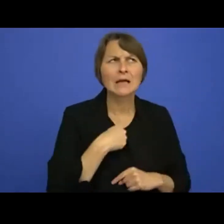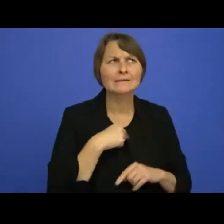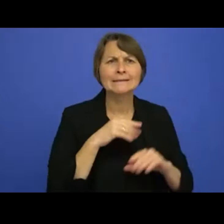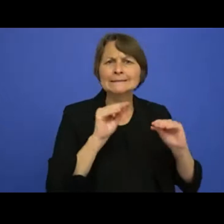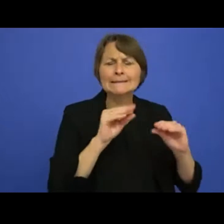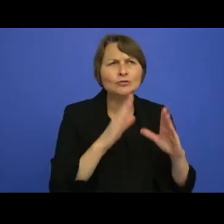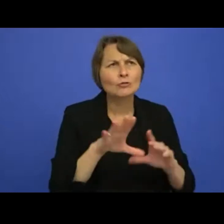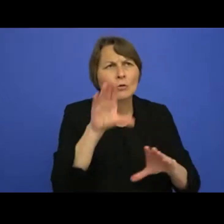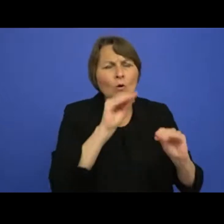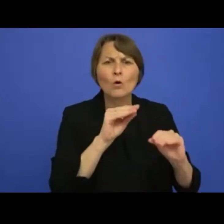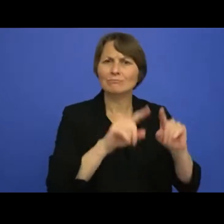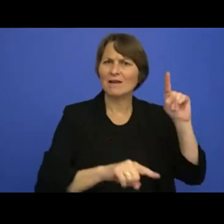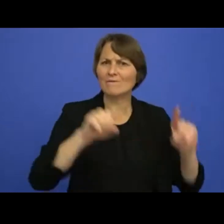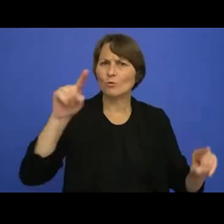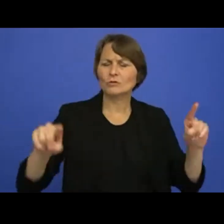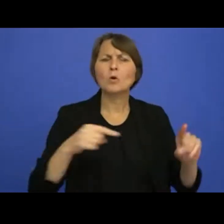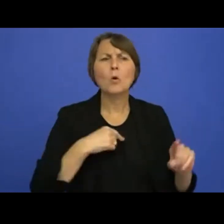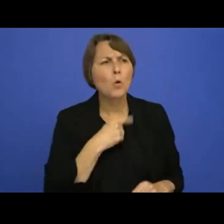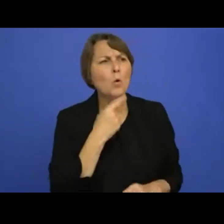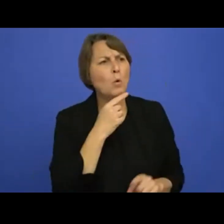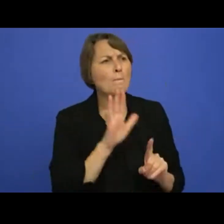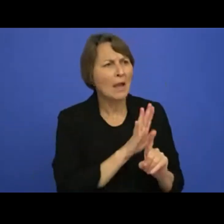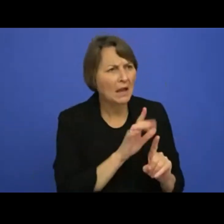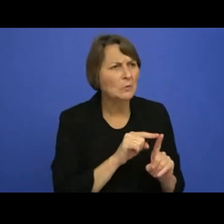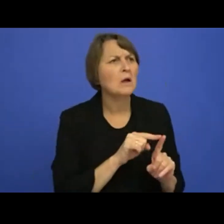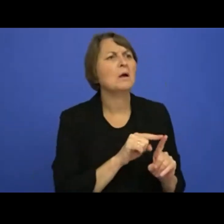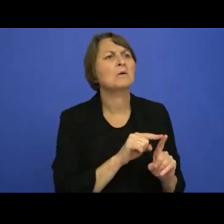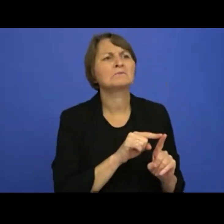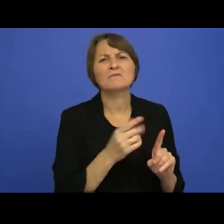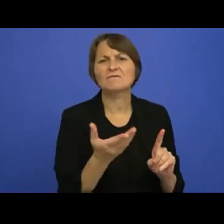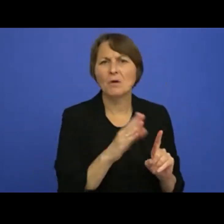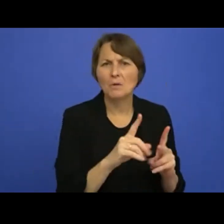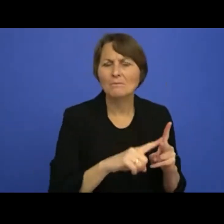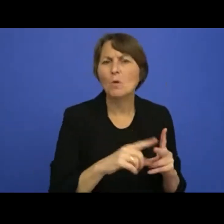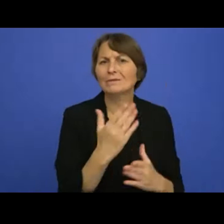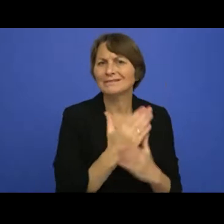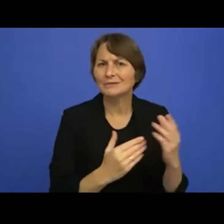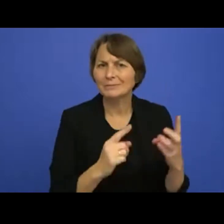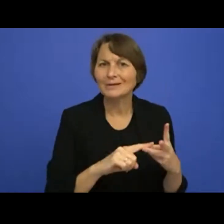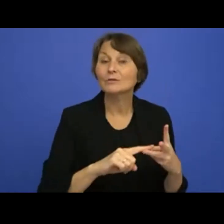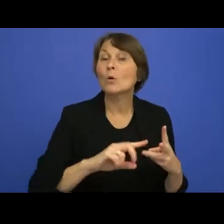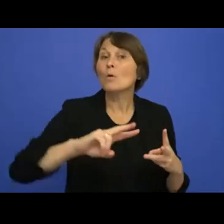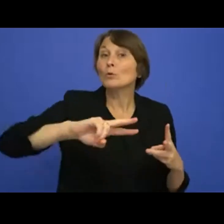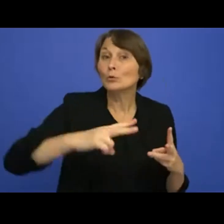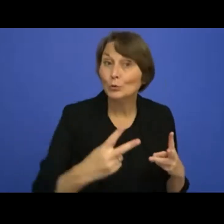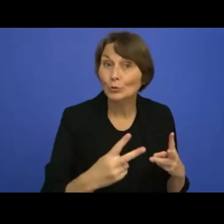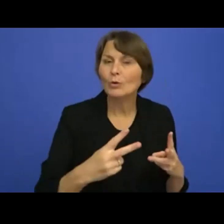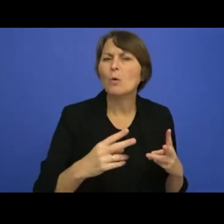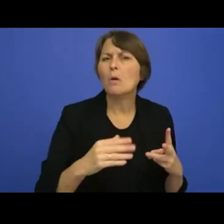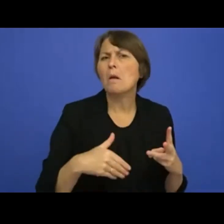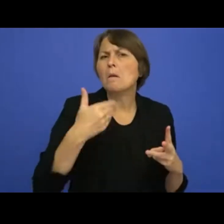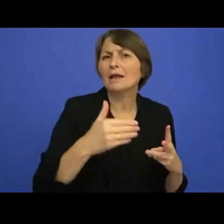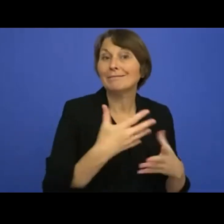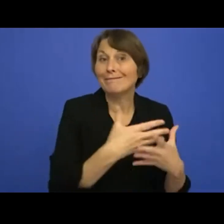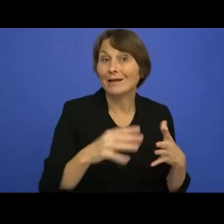exigent une formation très diversifiée, tenant compte, par exemple, des enfants à besoins spécifiques